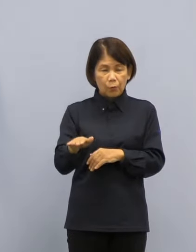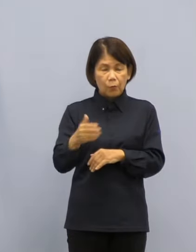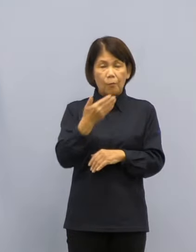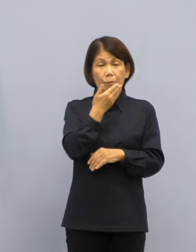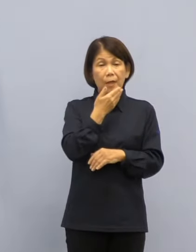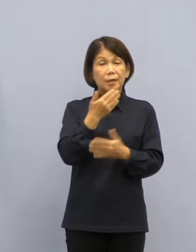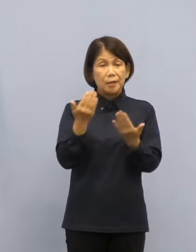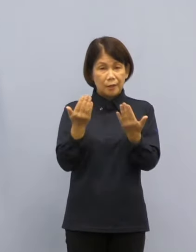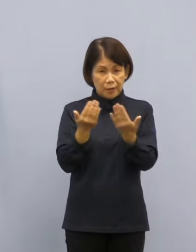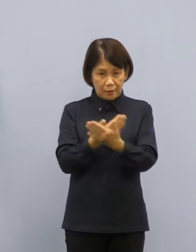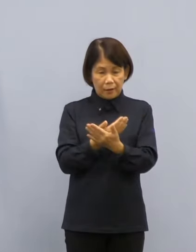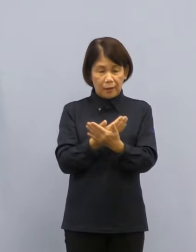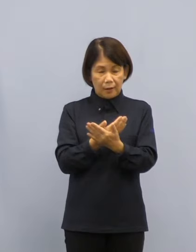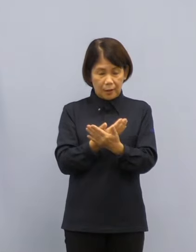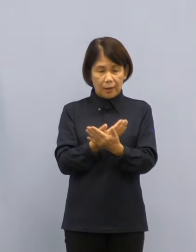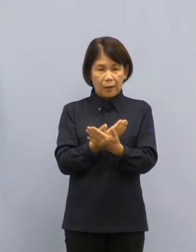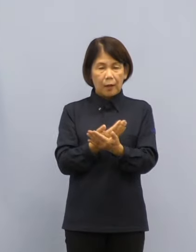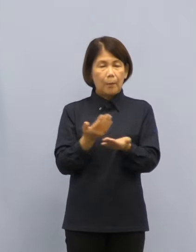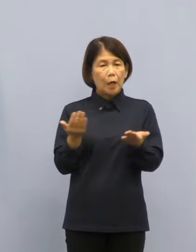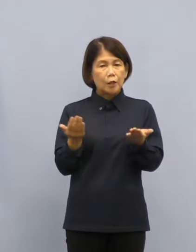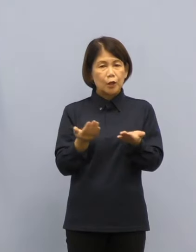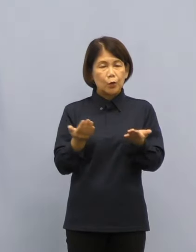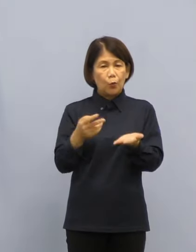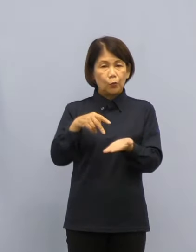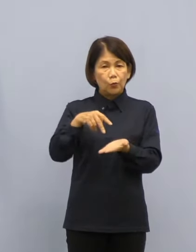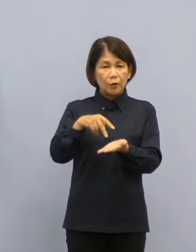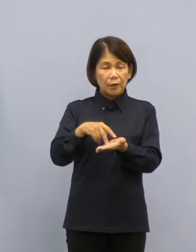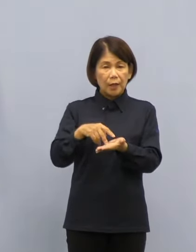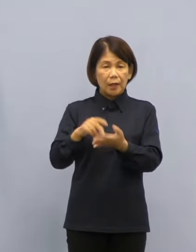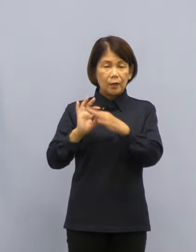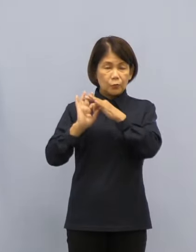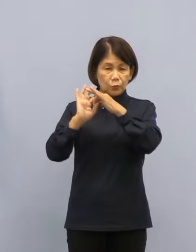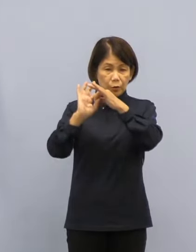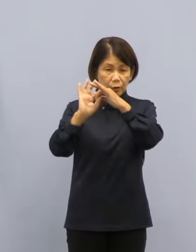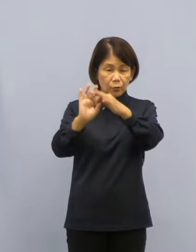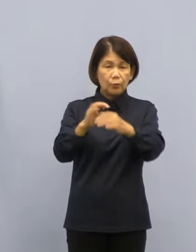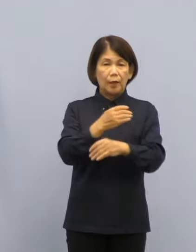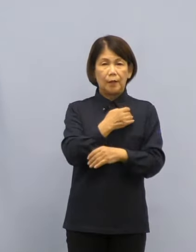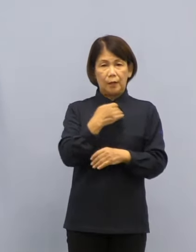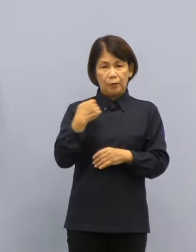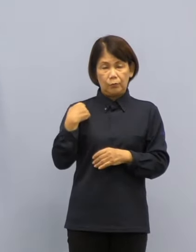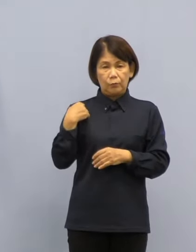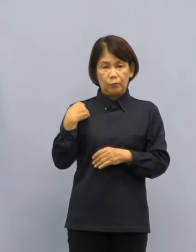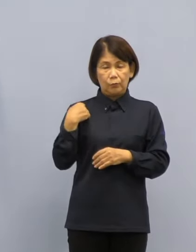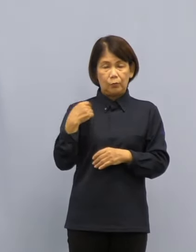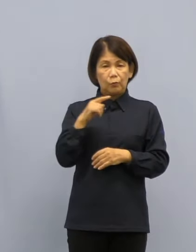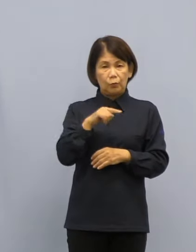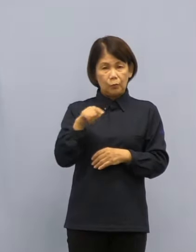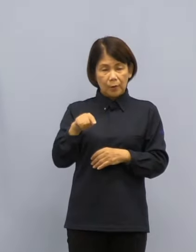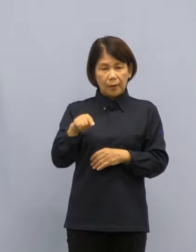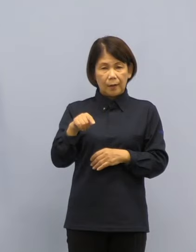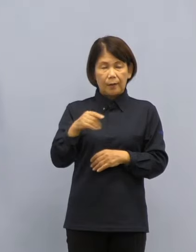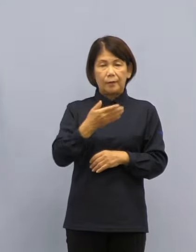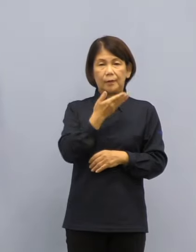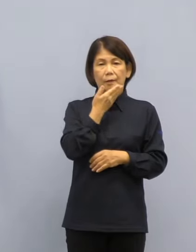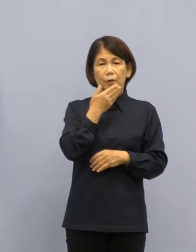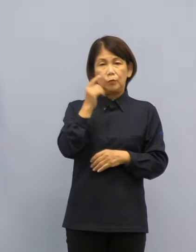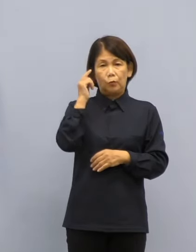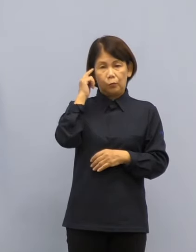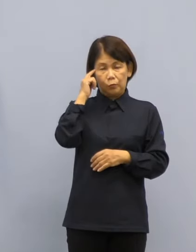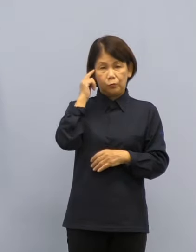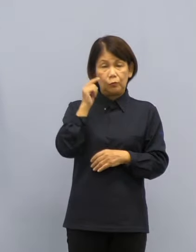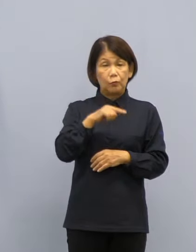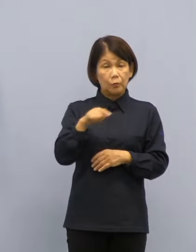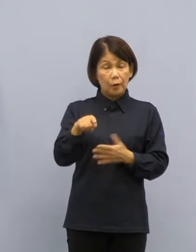り事業として持続可能性があること、そういった観点非常に重要だと思いますのでそういったものがクリアできるのであればそ